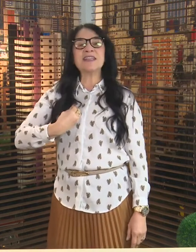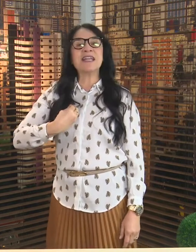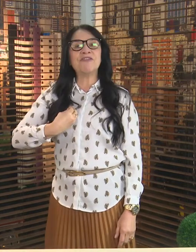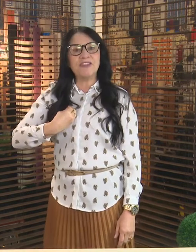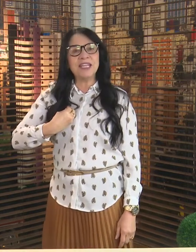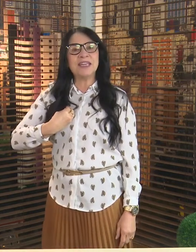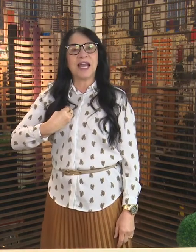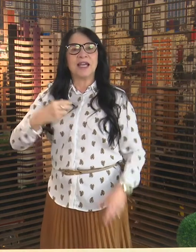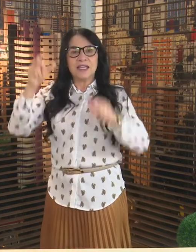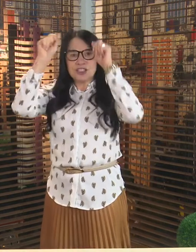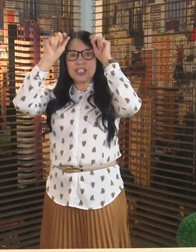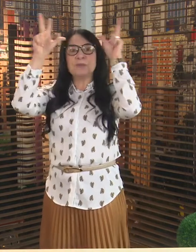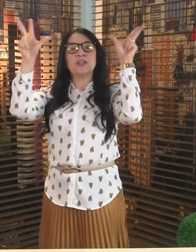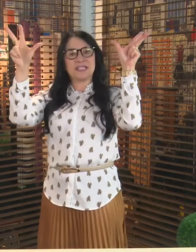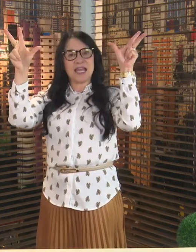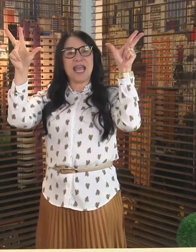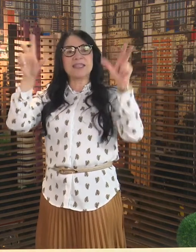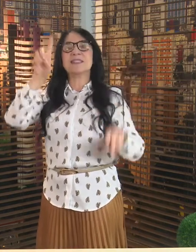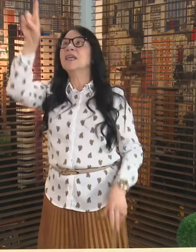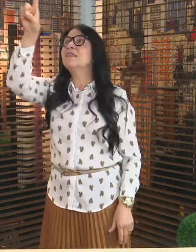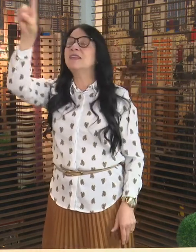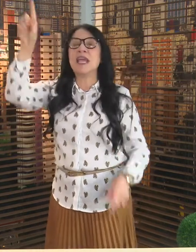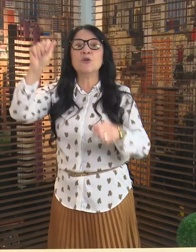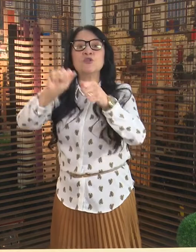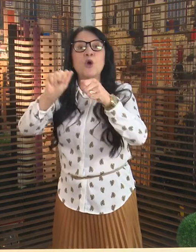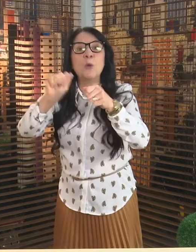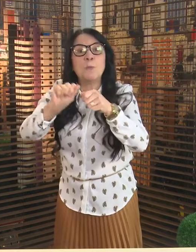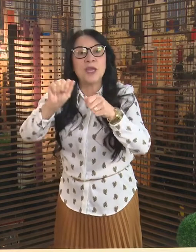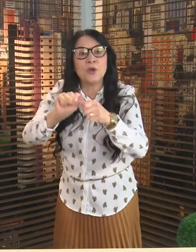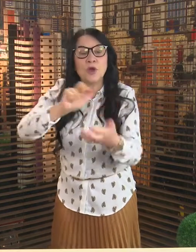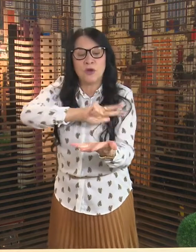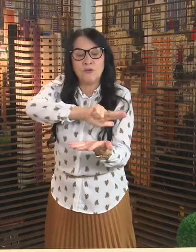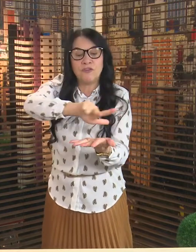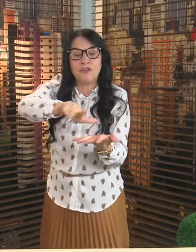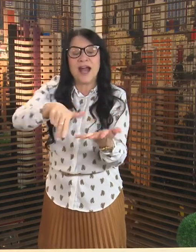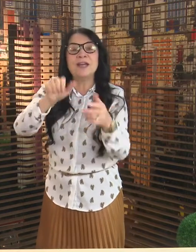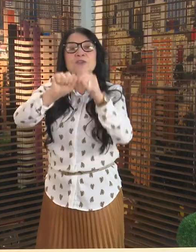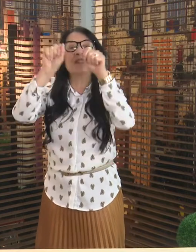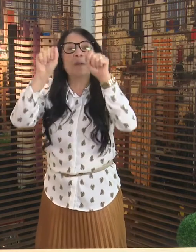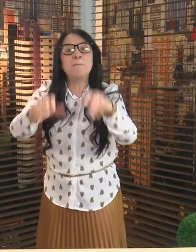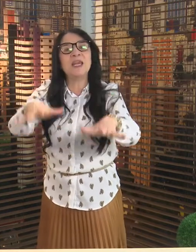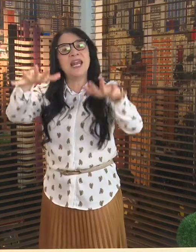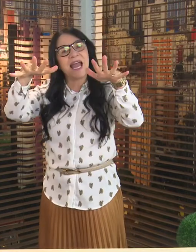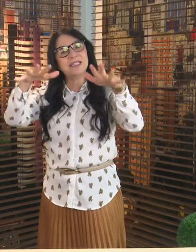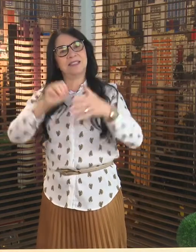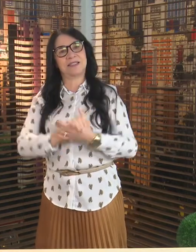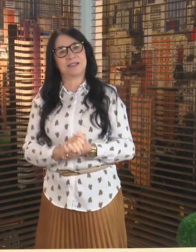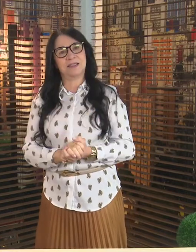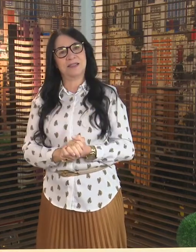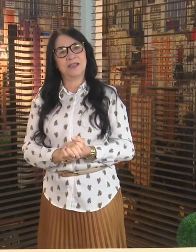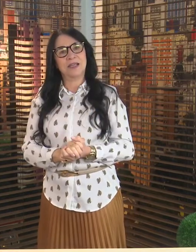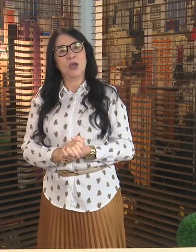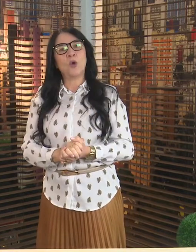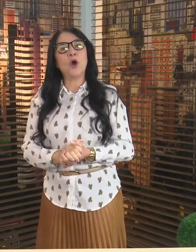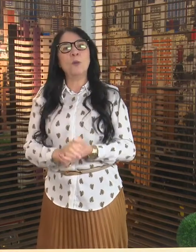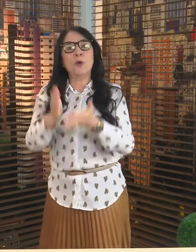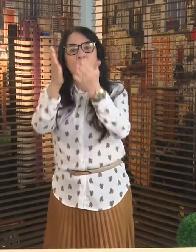da vida de Moisés, Deus operou vários milagres, como